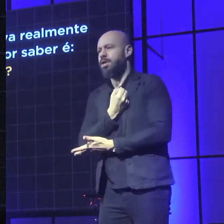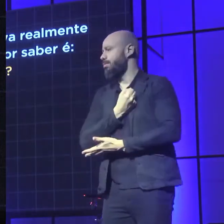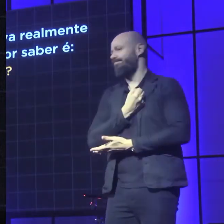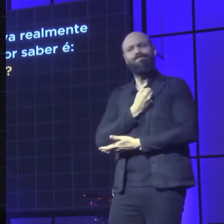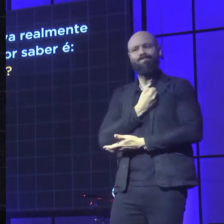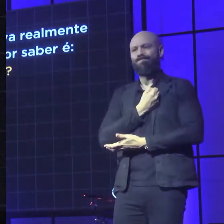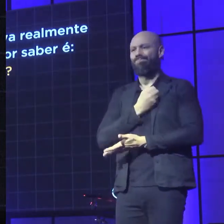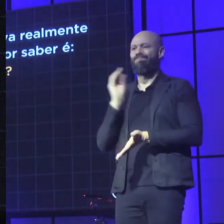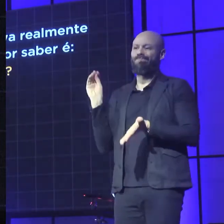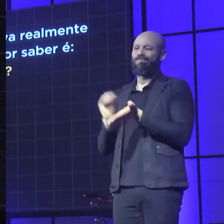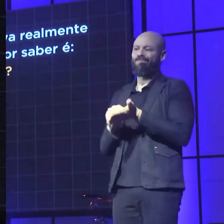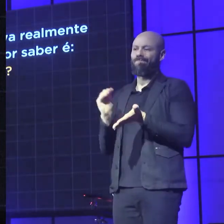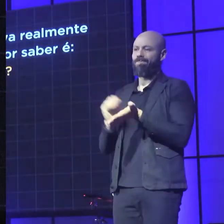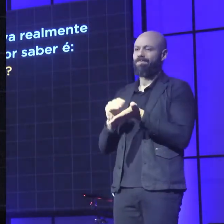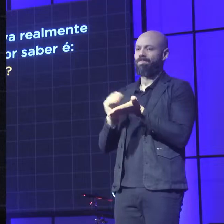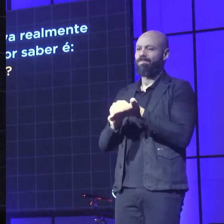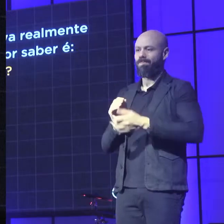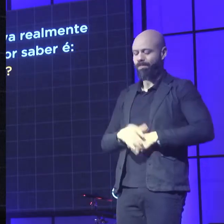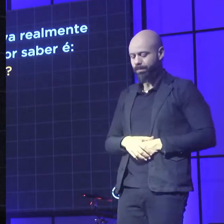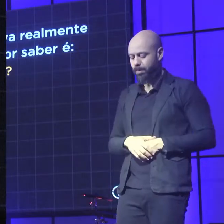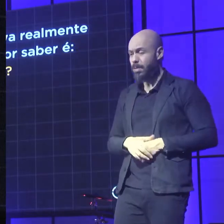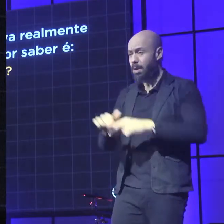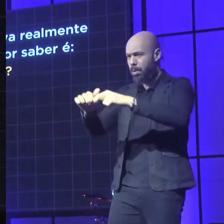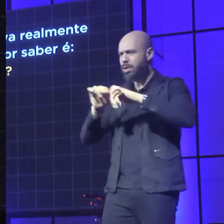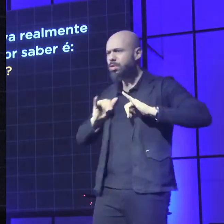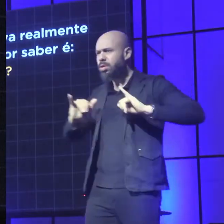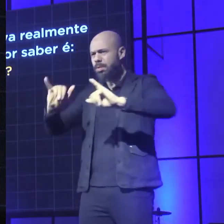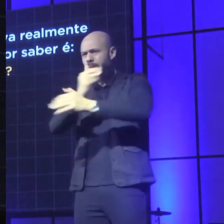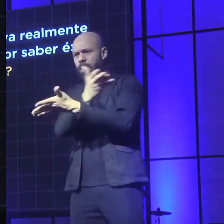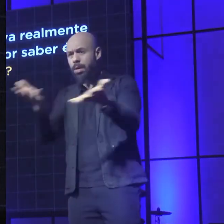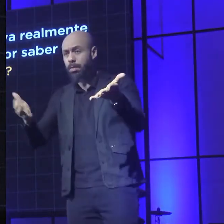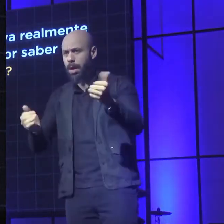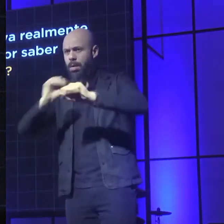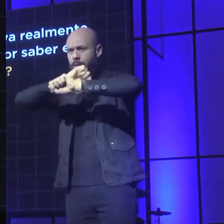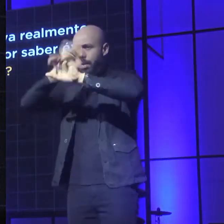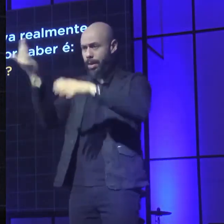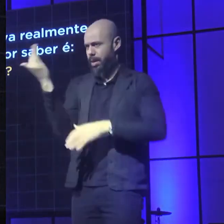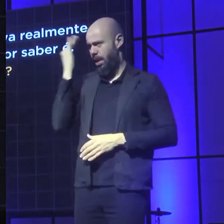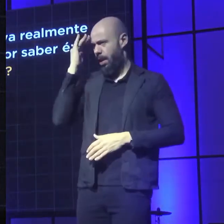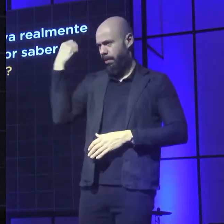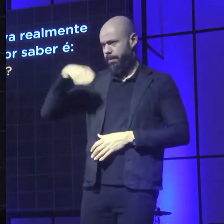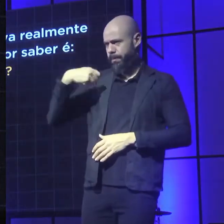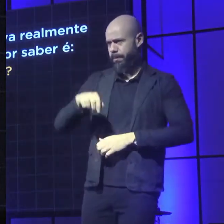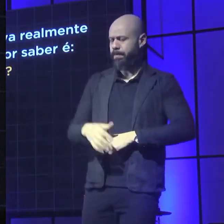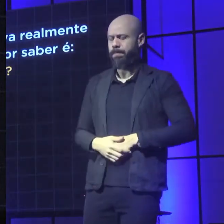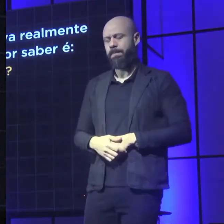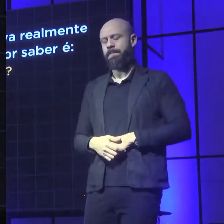faltava algo para ele. Por isso eu quero que você entenda uma coisa.